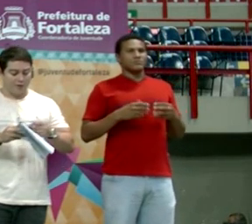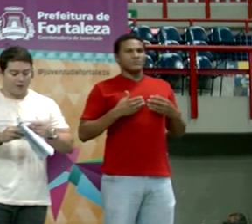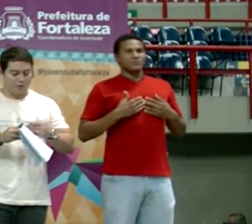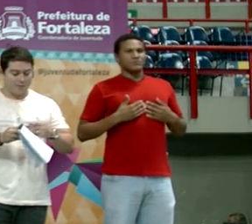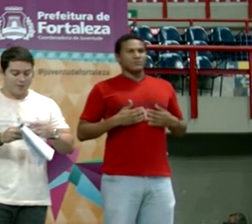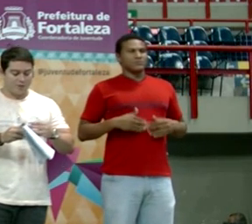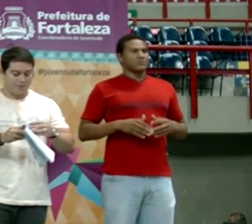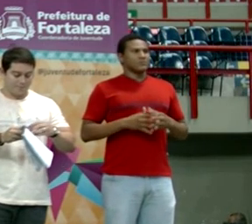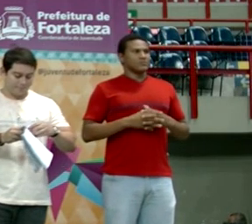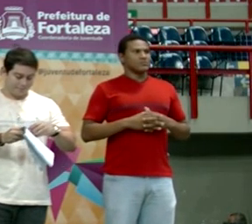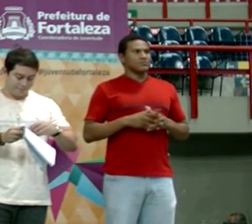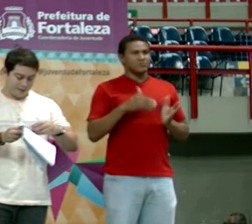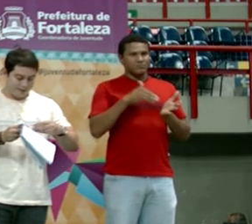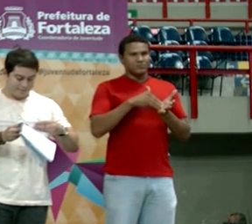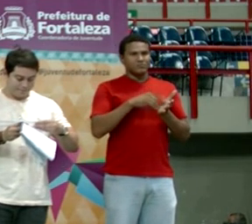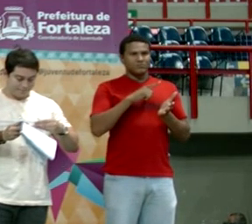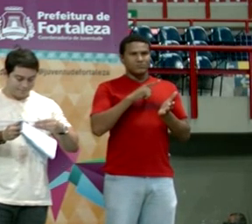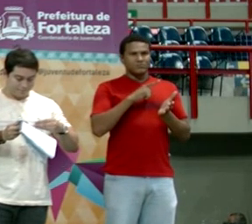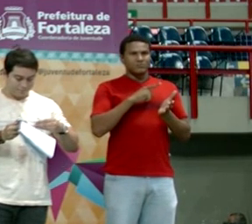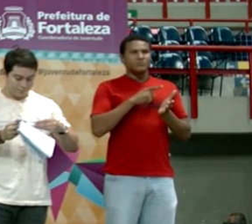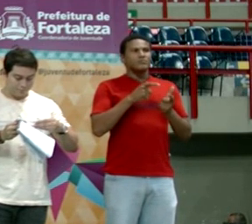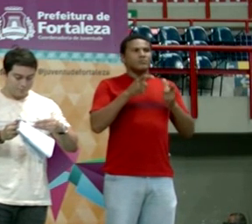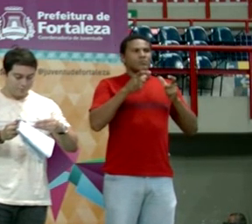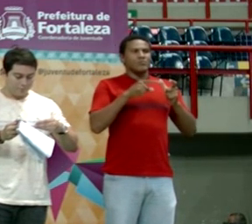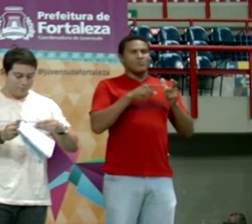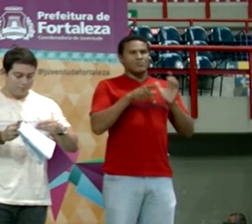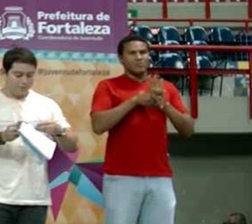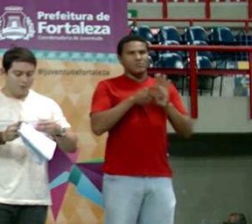anotações. No final tem um espaçozinho, tá?